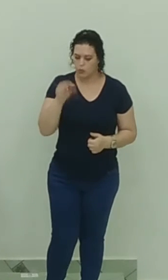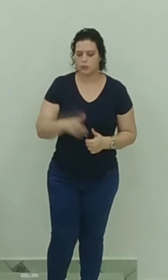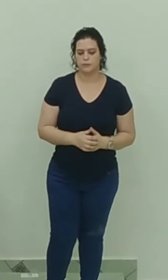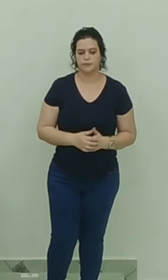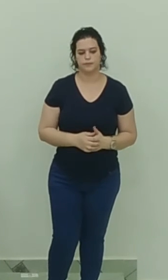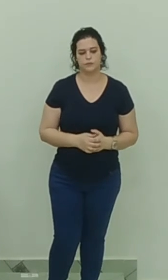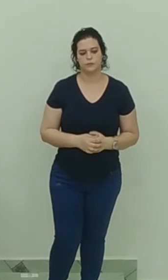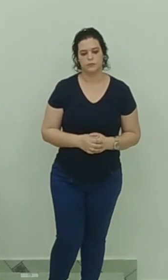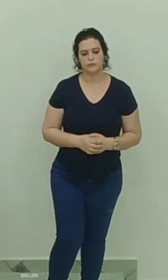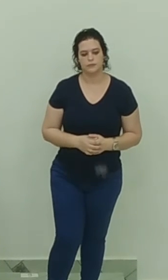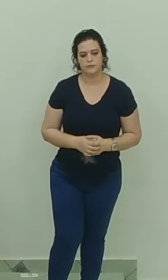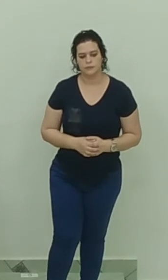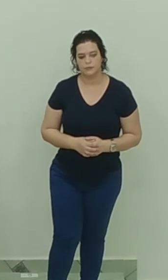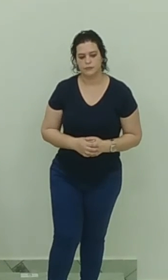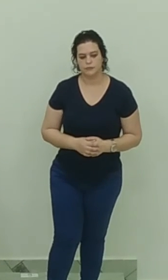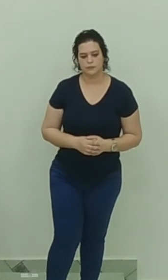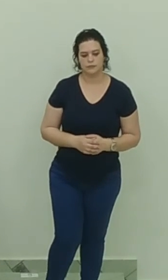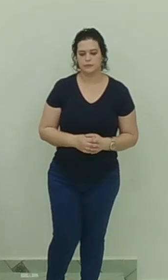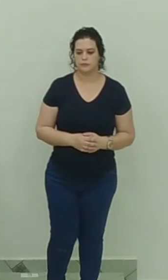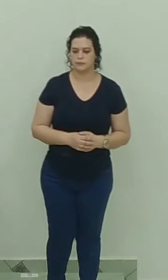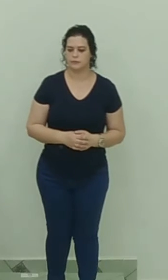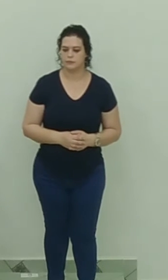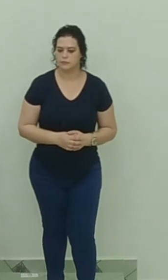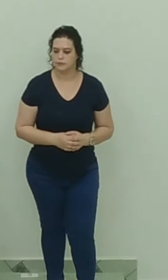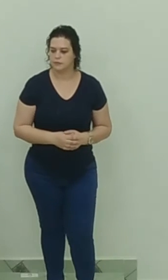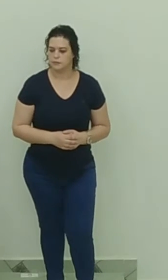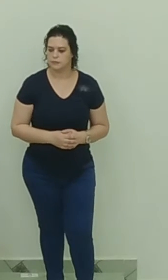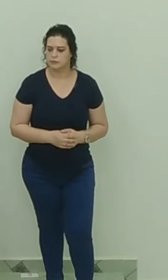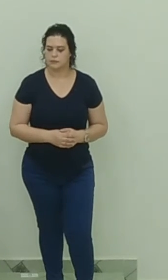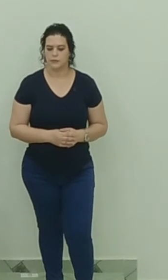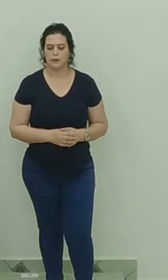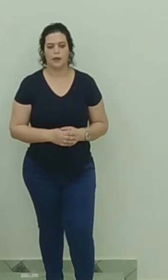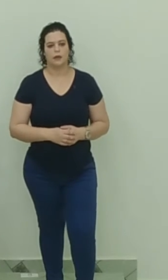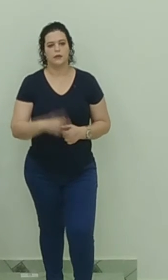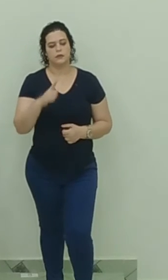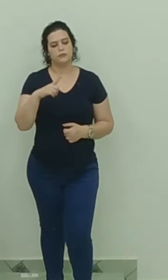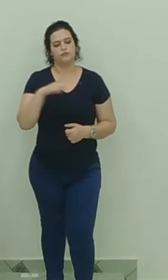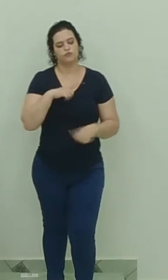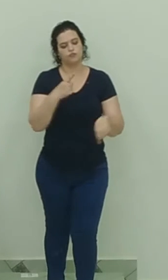Há um momento que o Senhor Jesus Cristo fala aos seus discípulos: